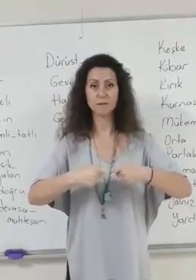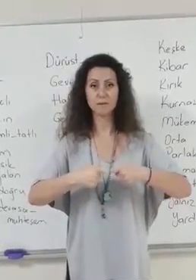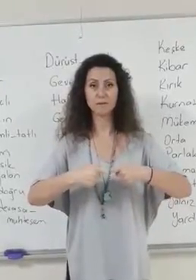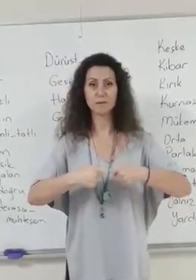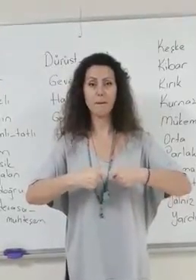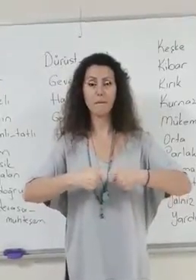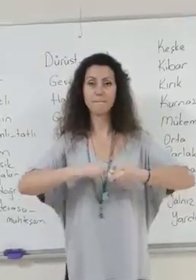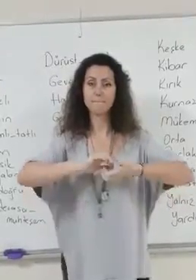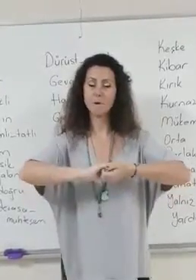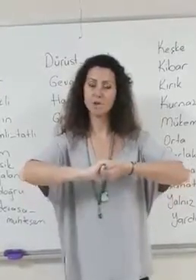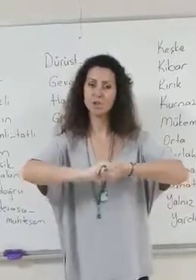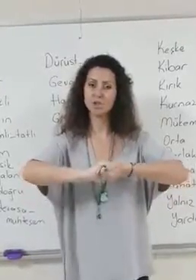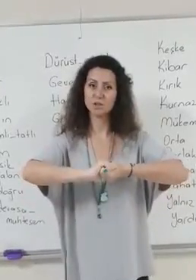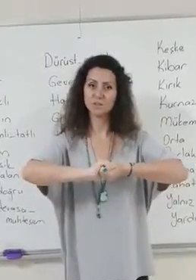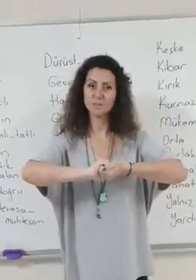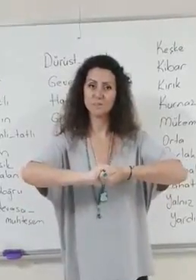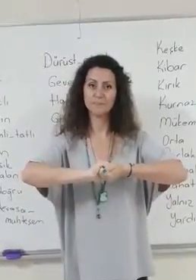barış, tek,